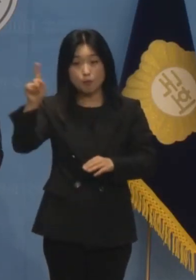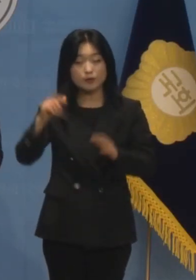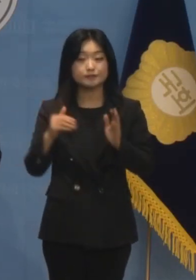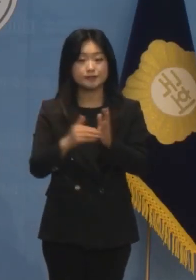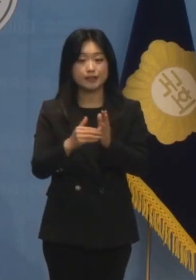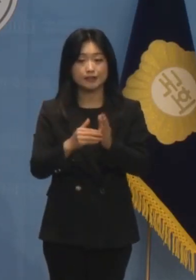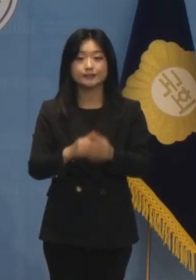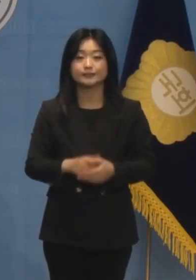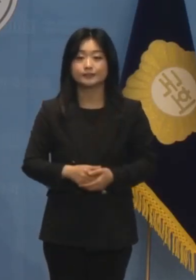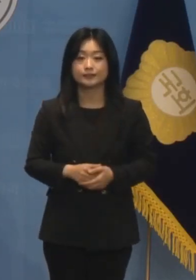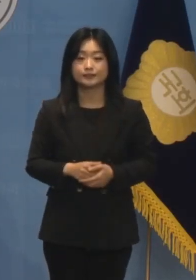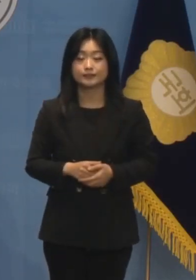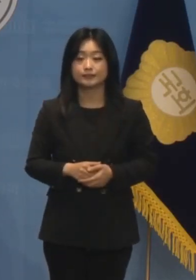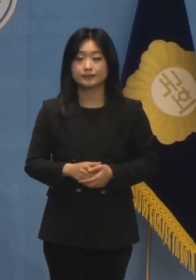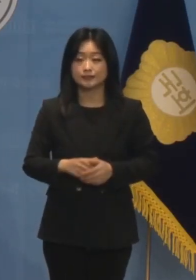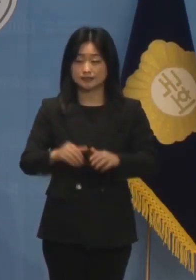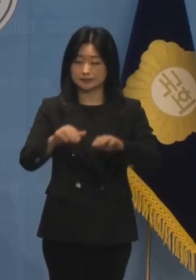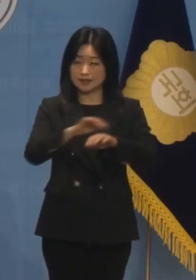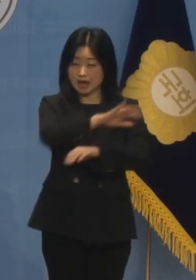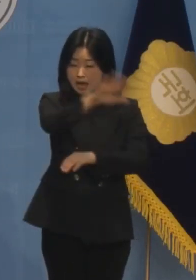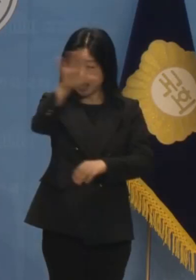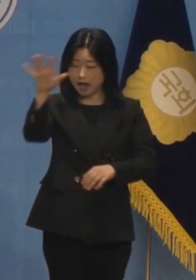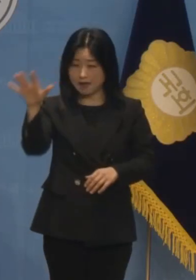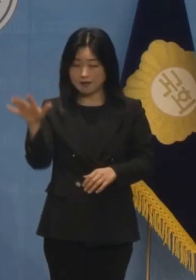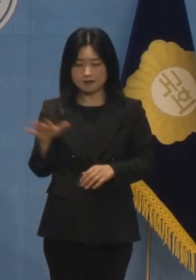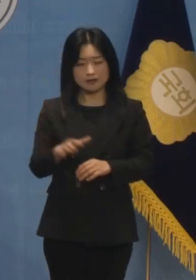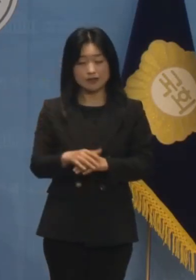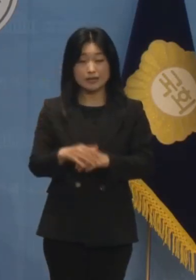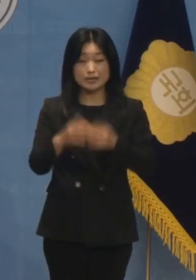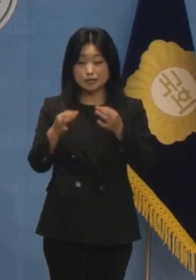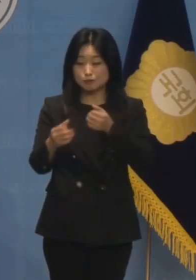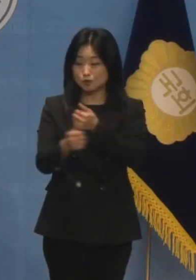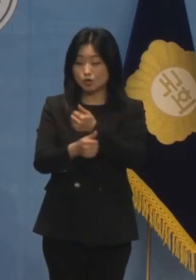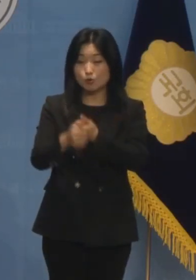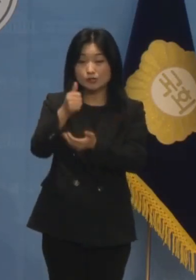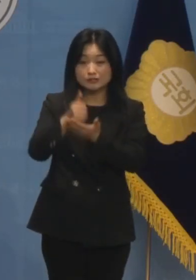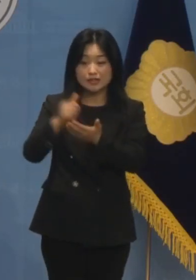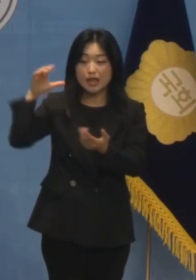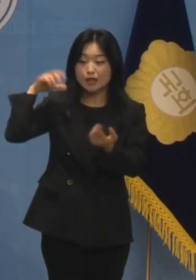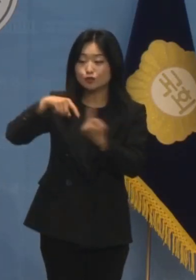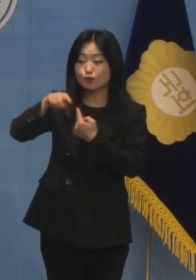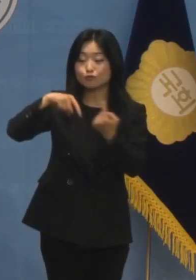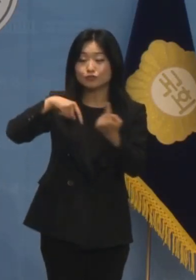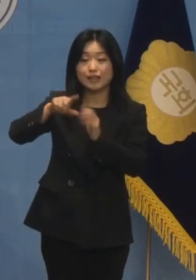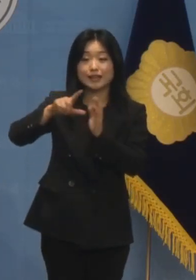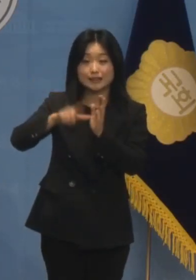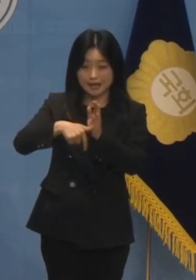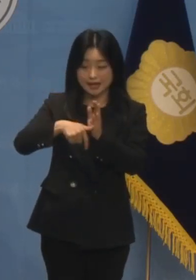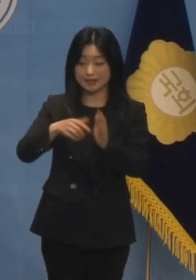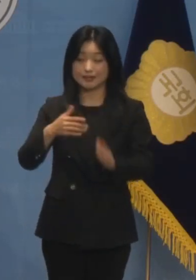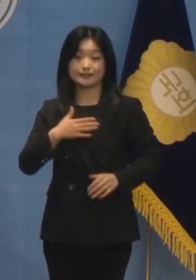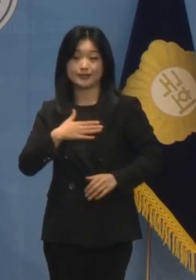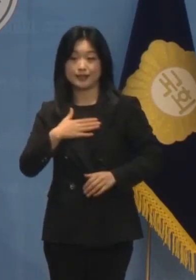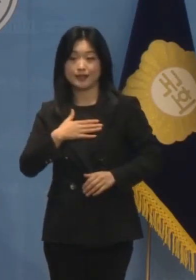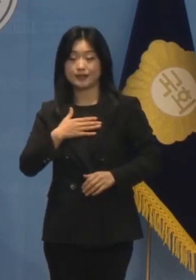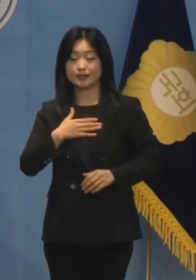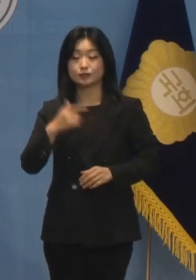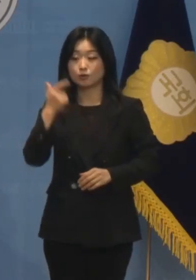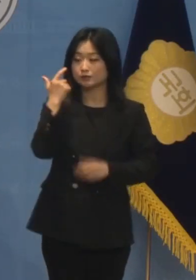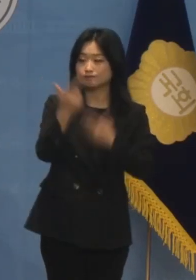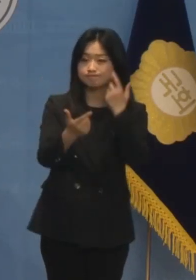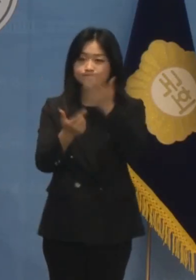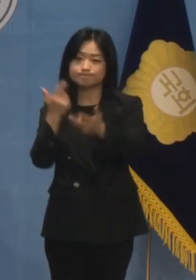제출되었습니다. 이 모든 것이 금융위원장 인사청문회 때 저를 비롯한 민주당